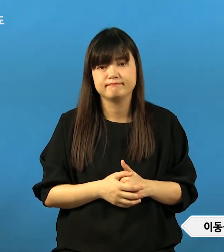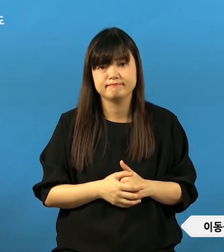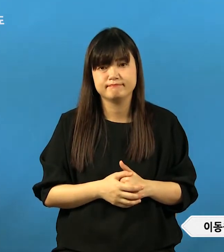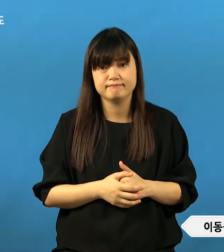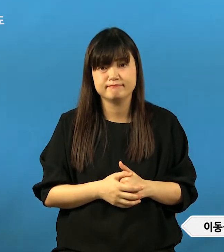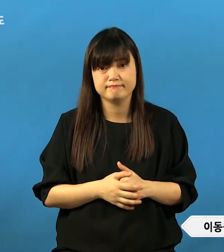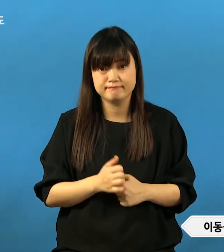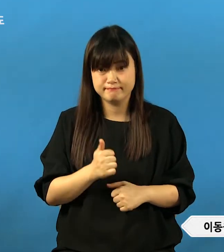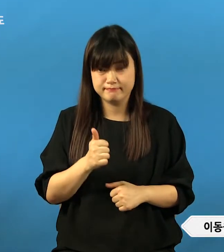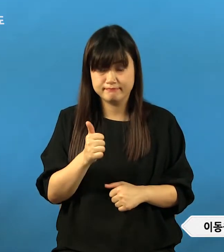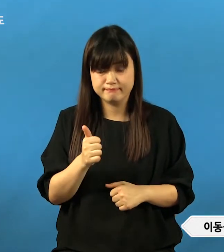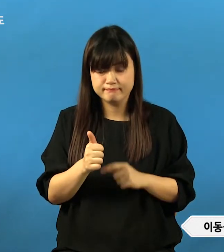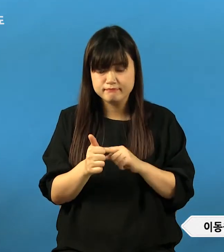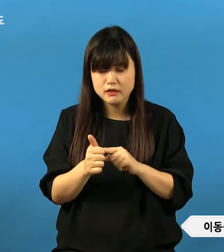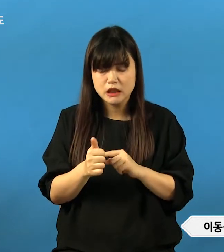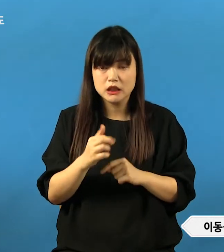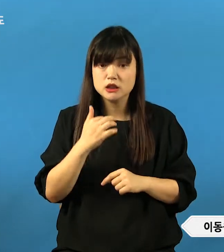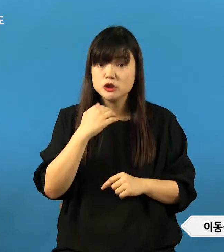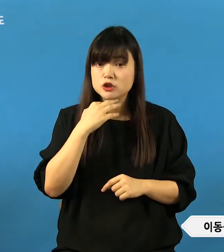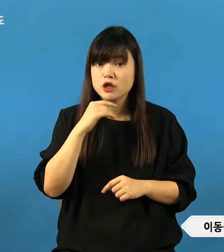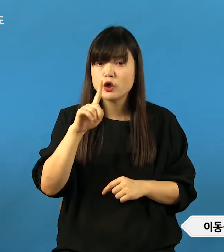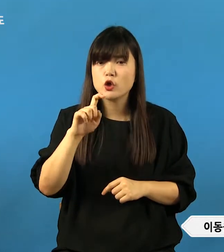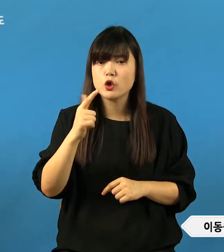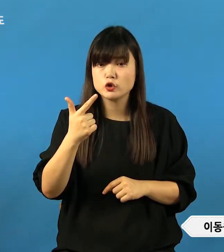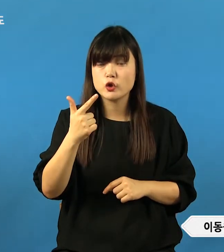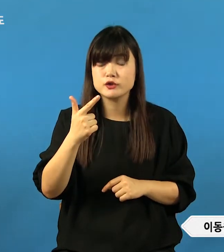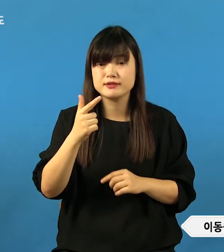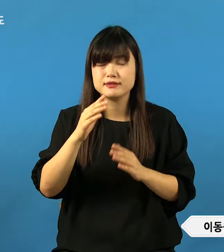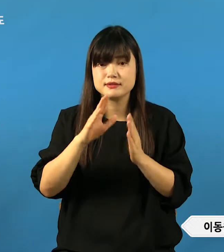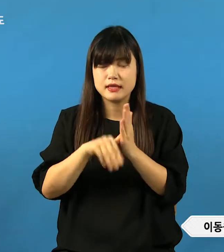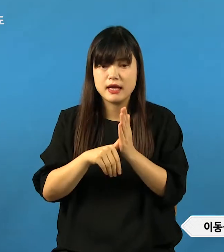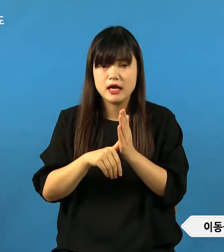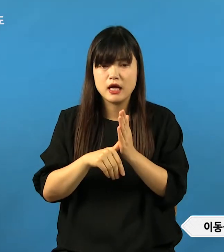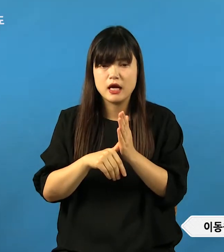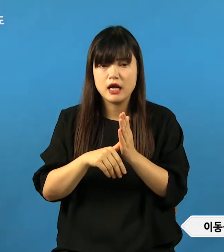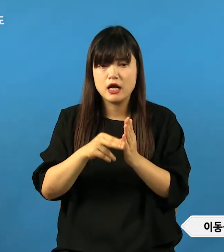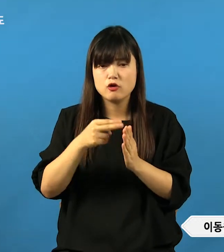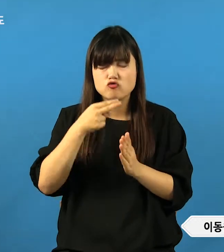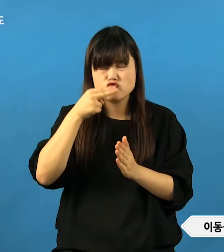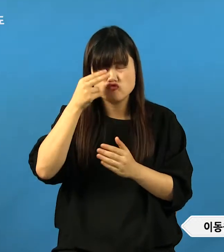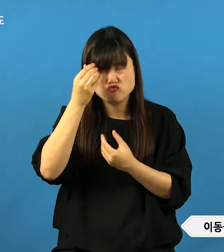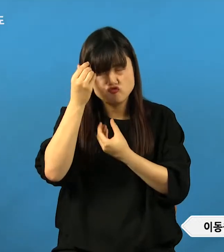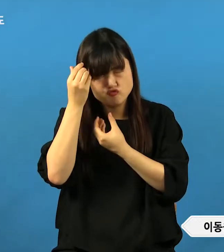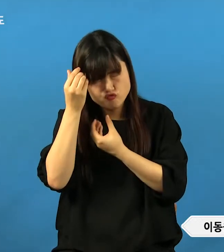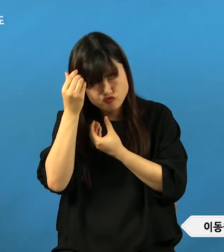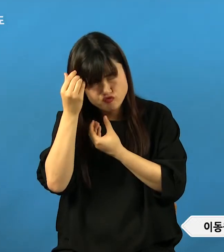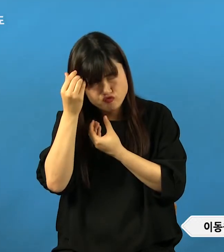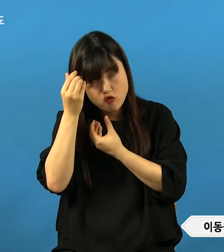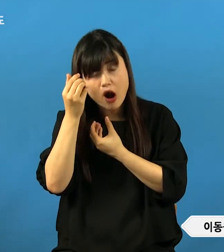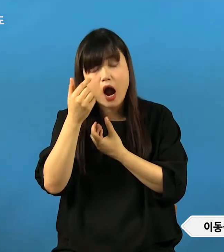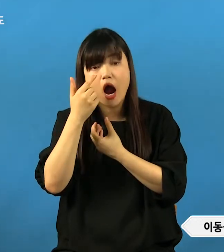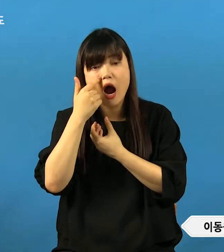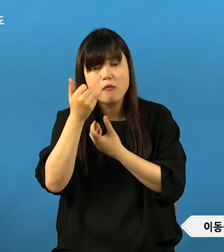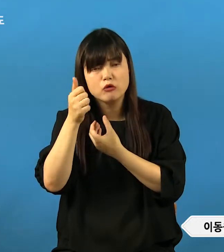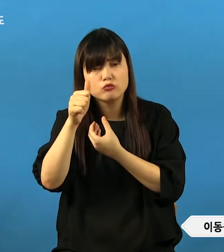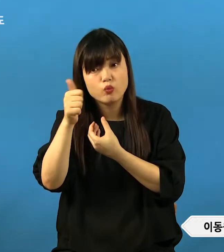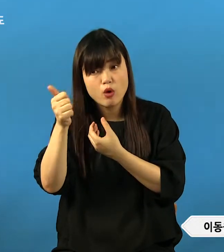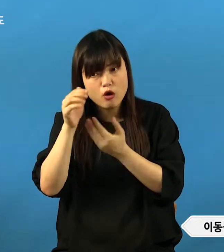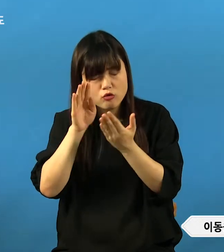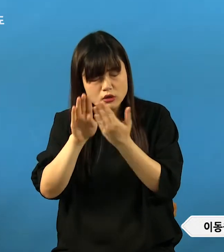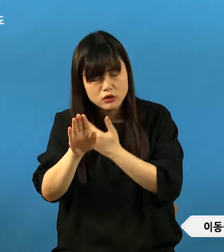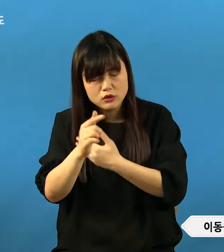그는 자기 자신이 16살에 알코올 중독자였던 아버지를 세상에서 떠나보낸 후 너무